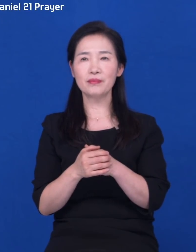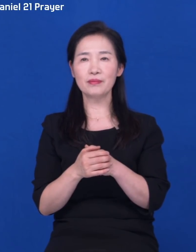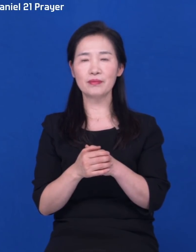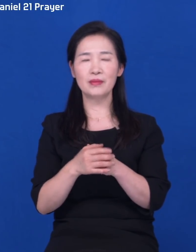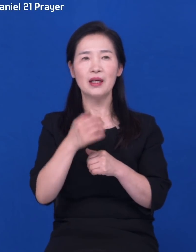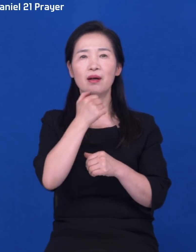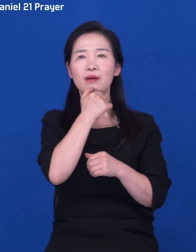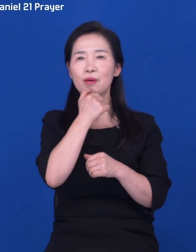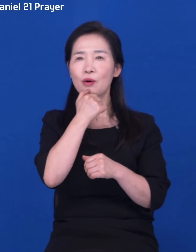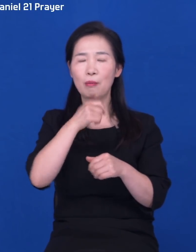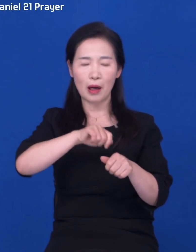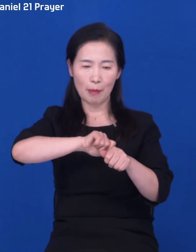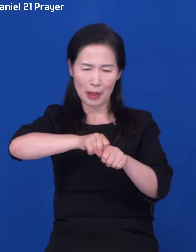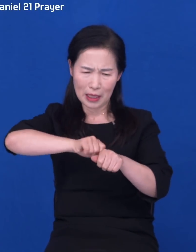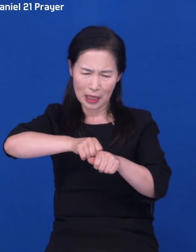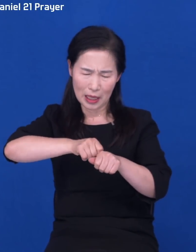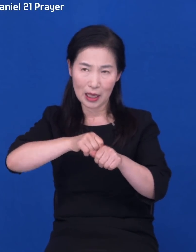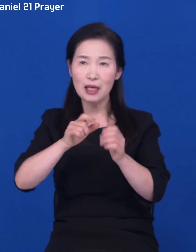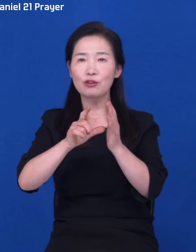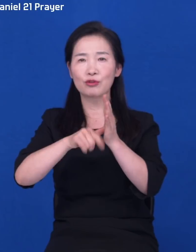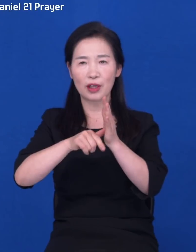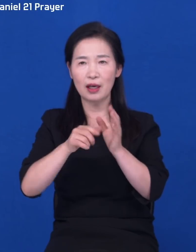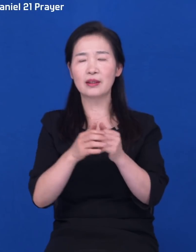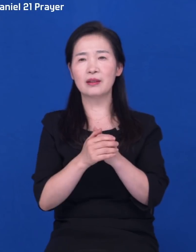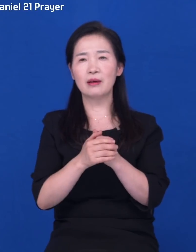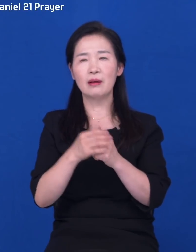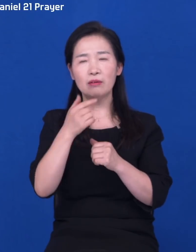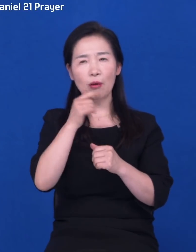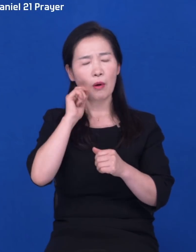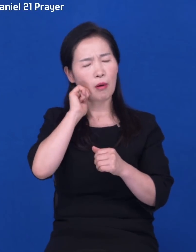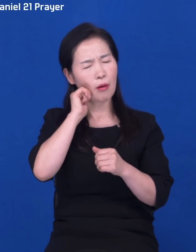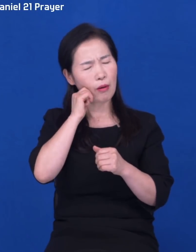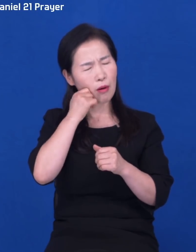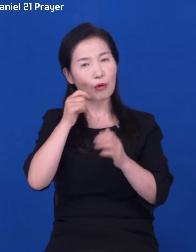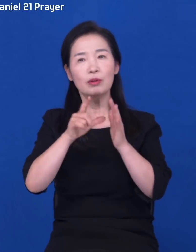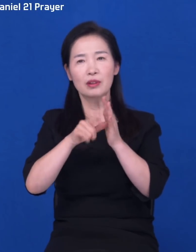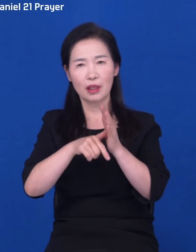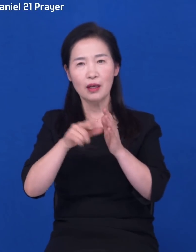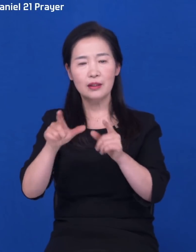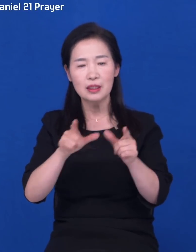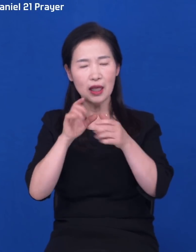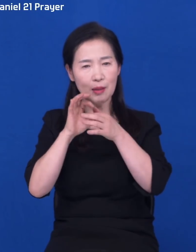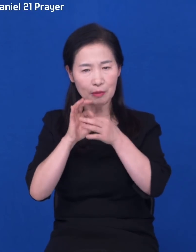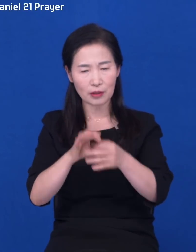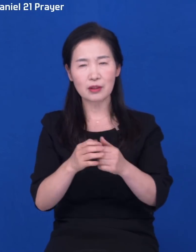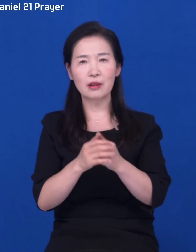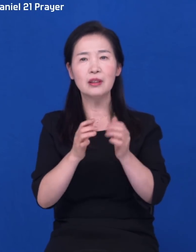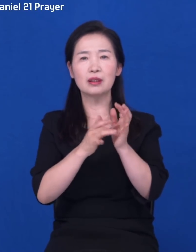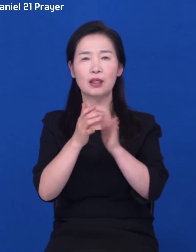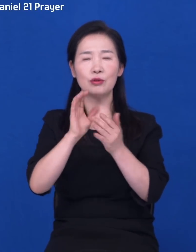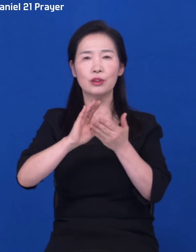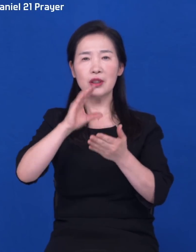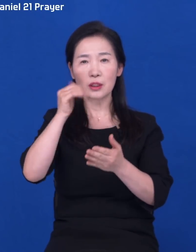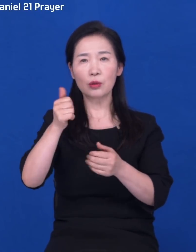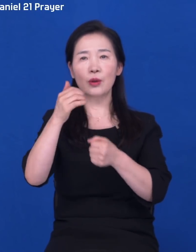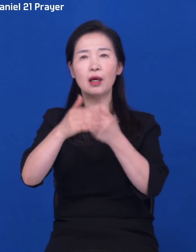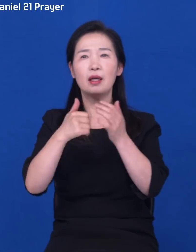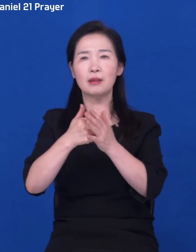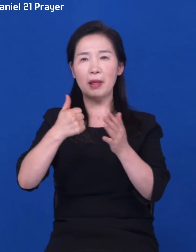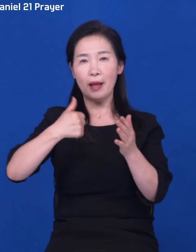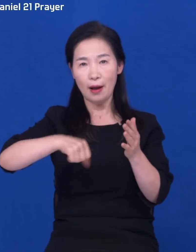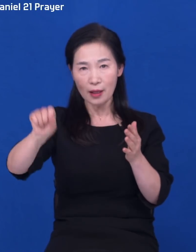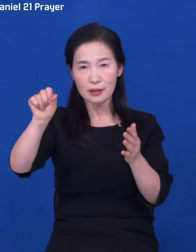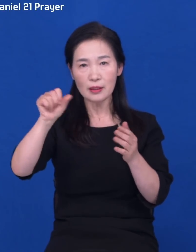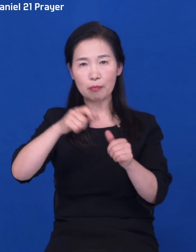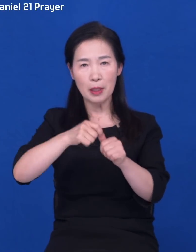로마 박해의 순간 그 너무나 어려운 시대를 지나가면서 예수 그리스도 하나님의 아들